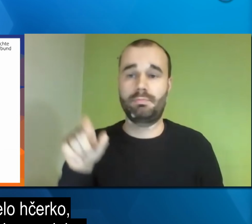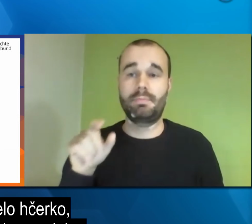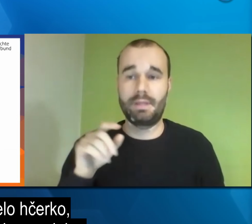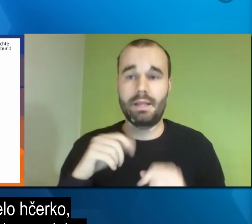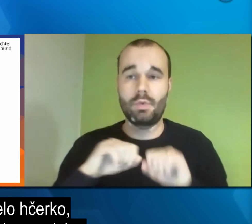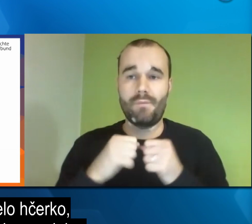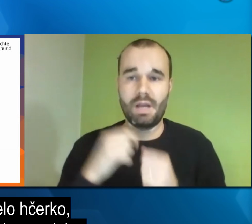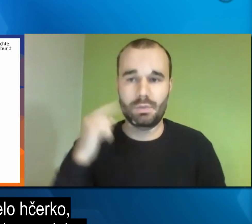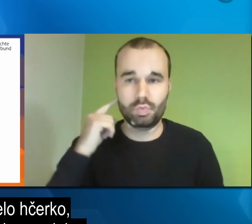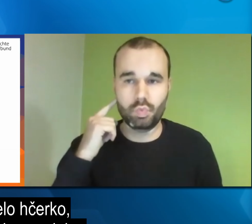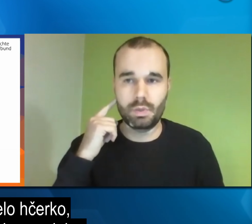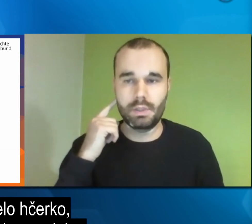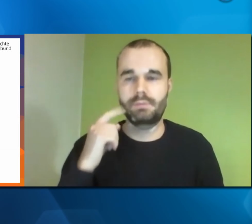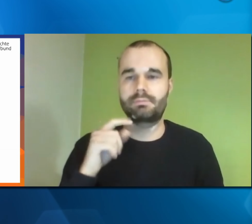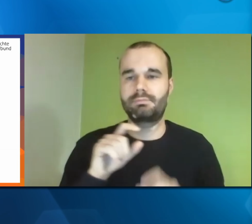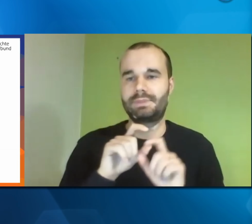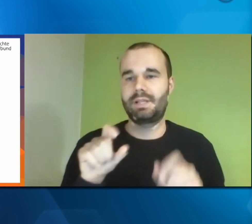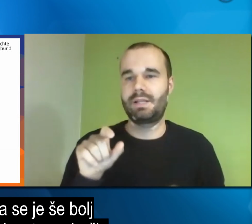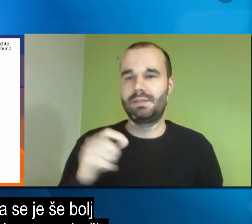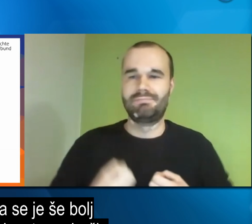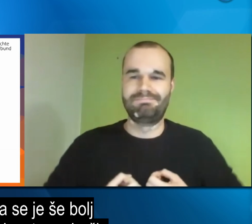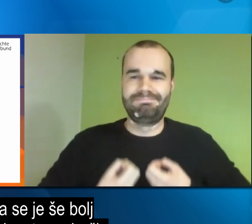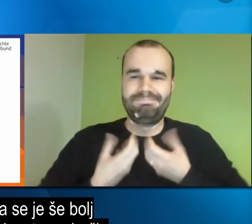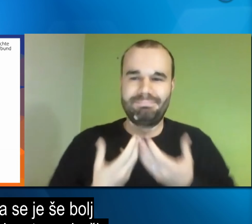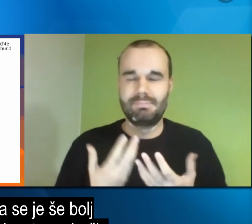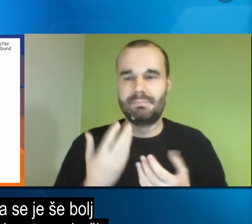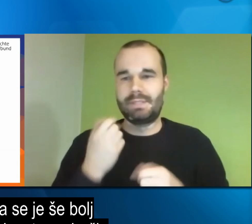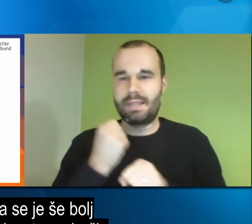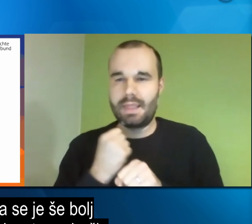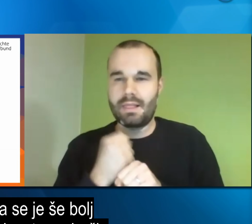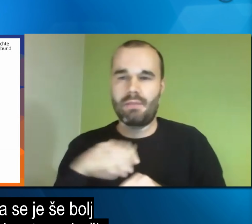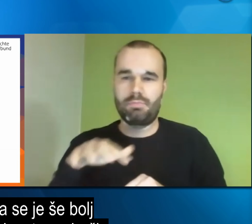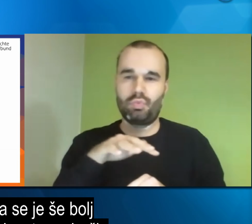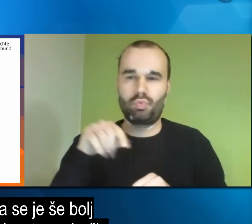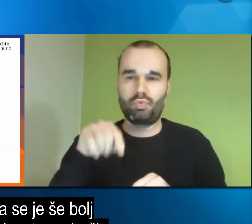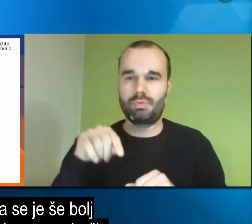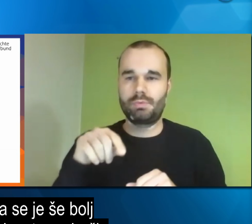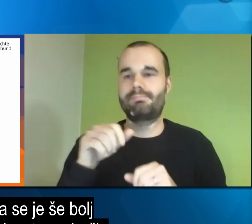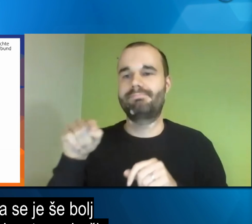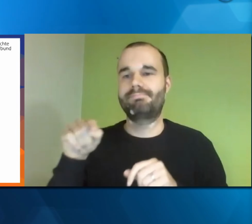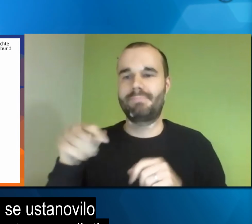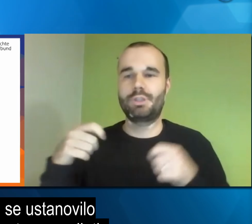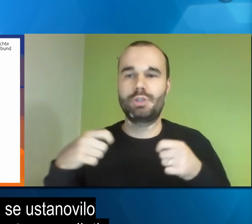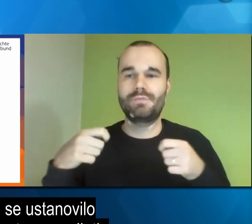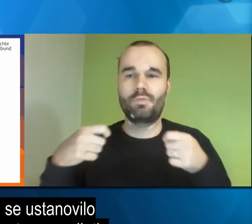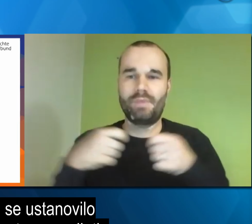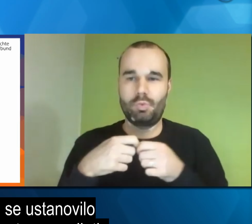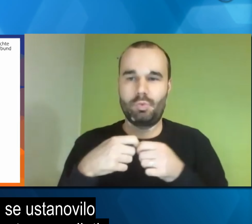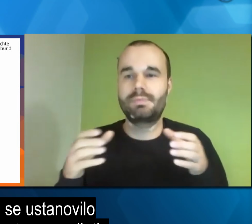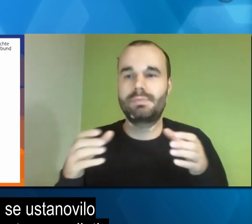ki je imela okvaro sluha in zaradi tega se je še bolj zavzemal, da bi se to področje